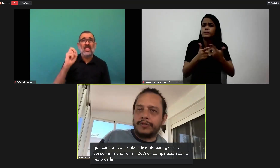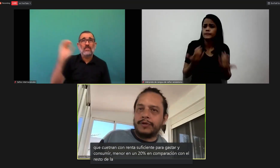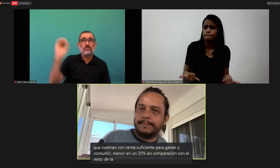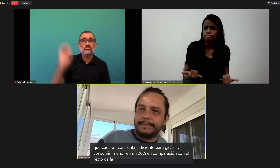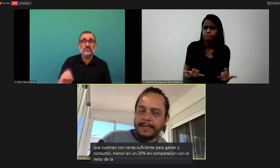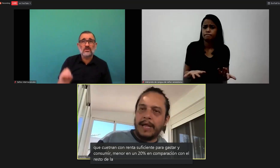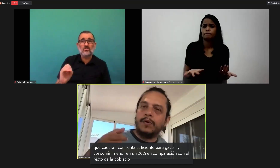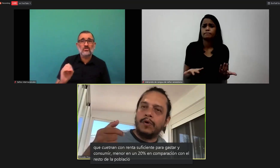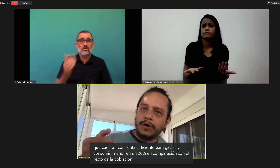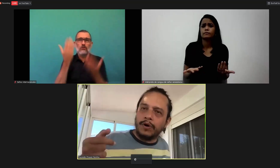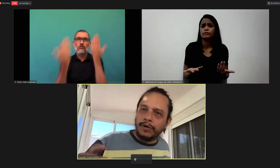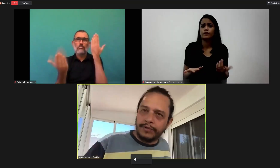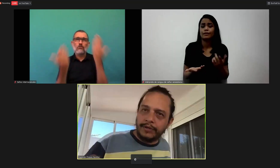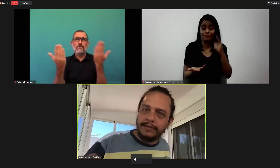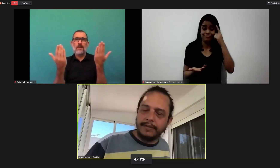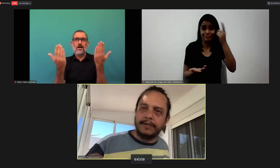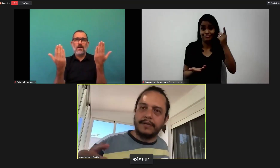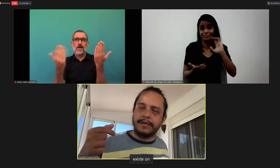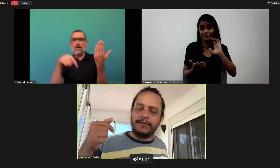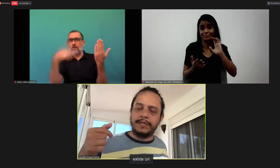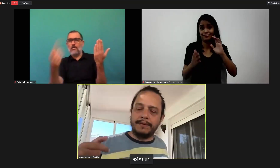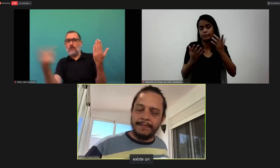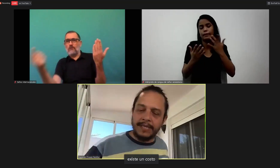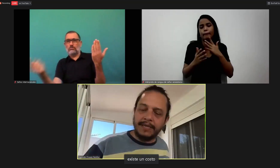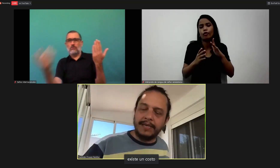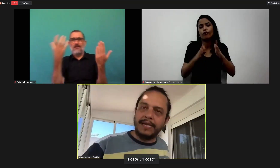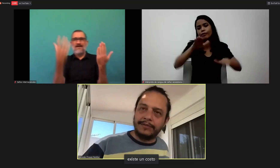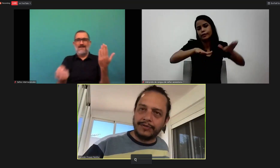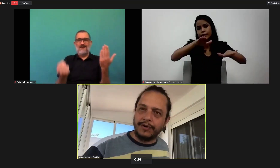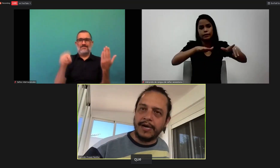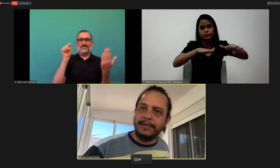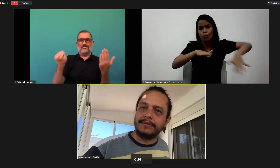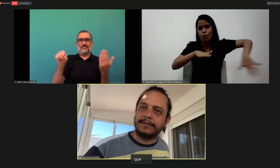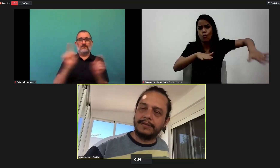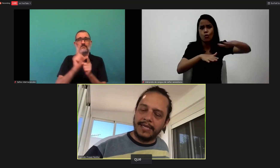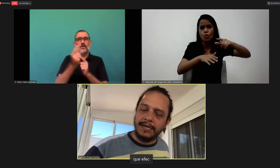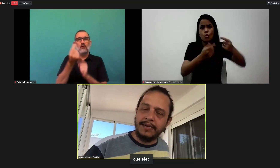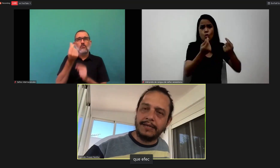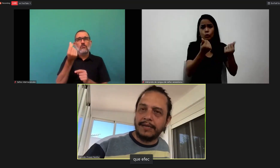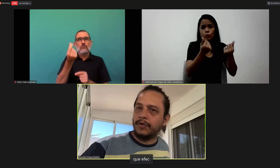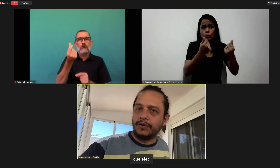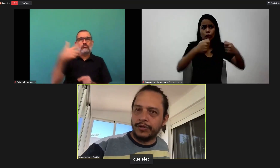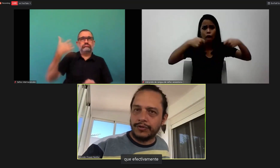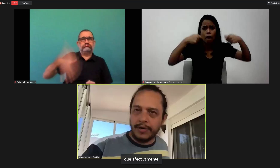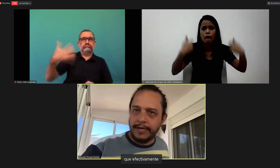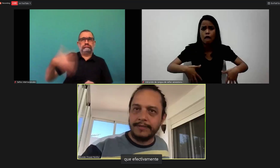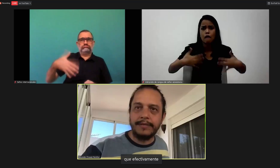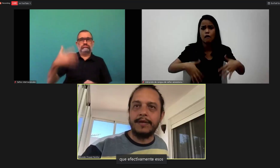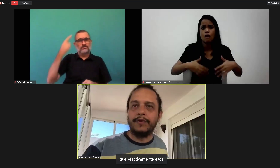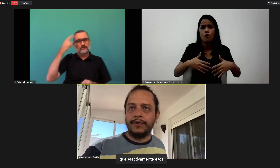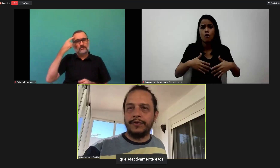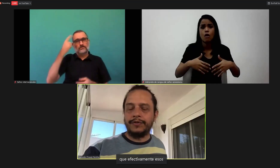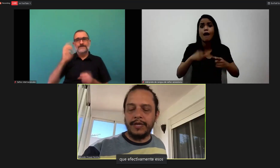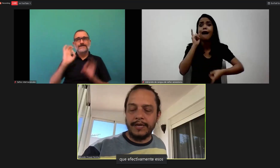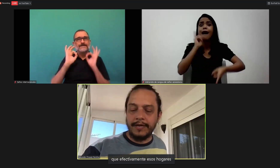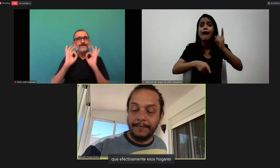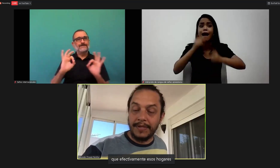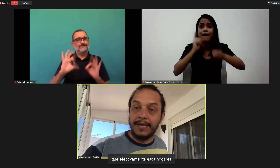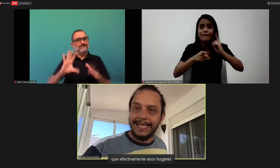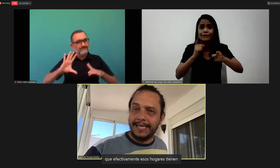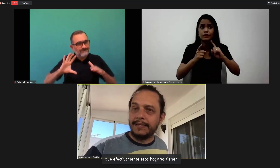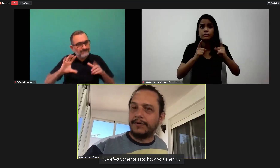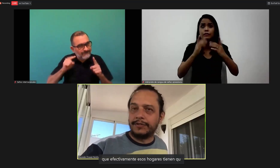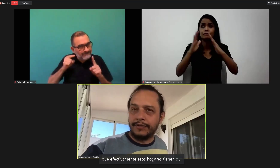un costo, hay un costo que efectivamente estos hogares tienen que otros hogares no